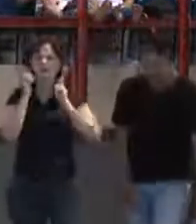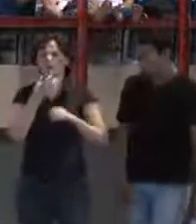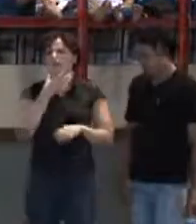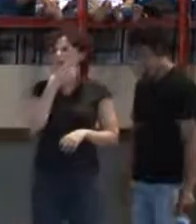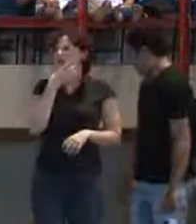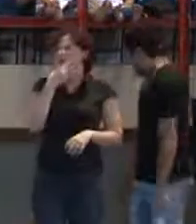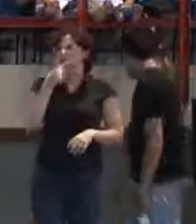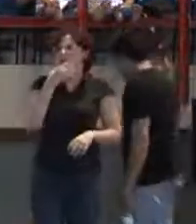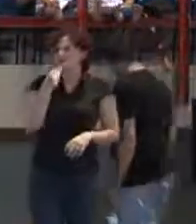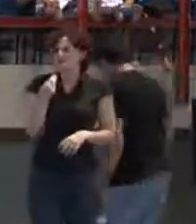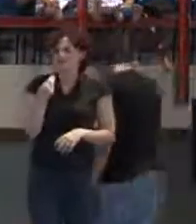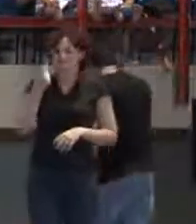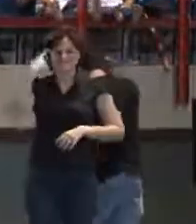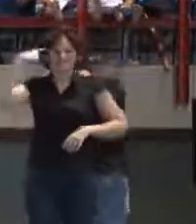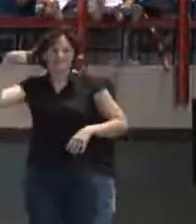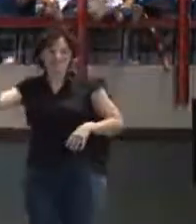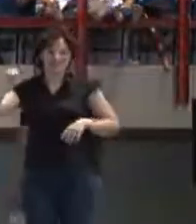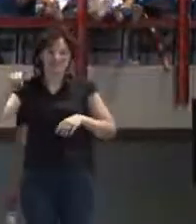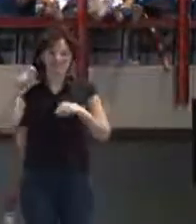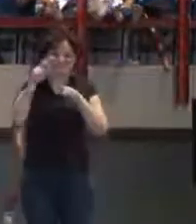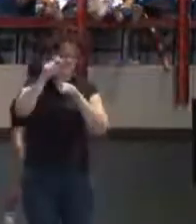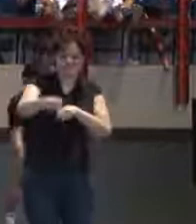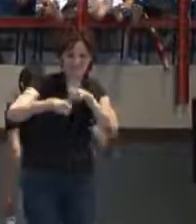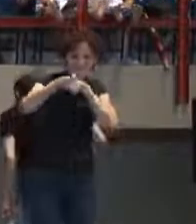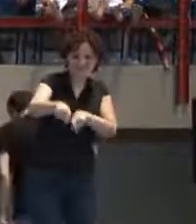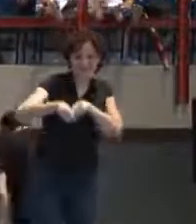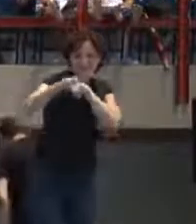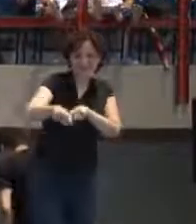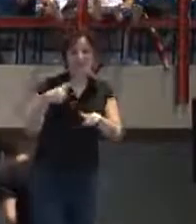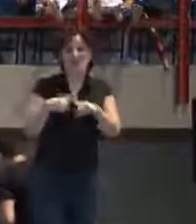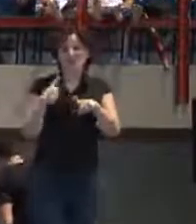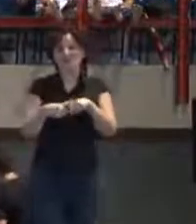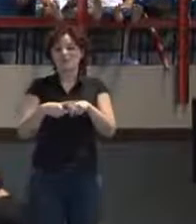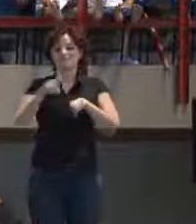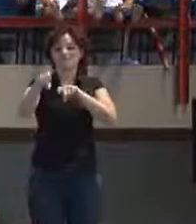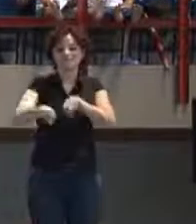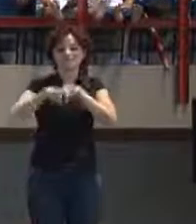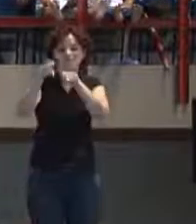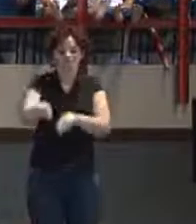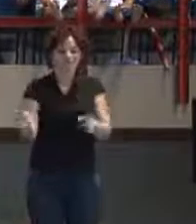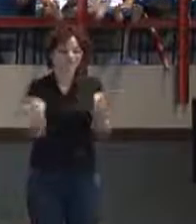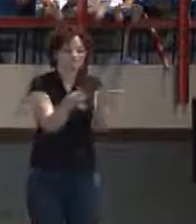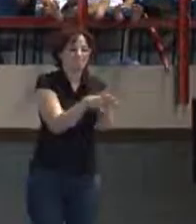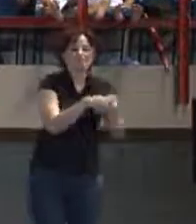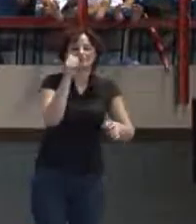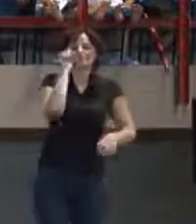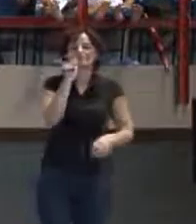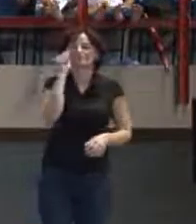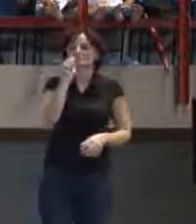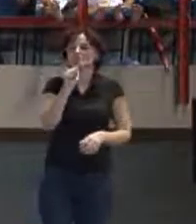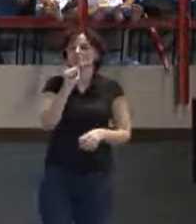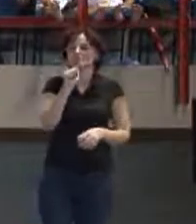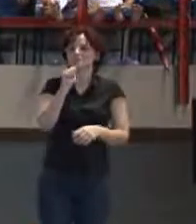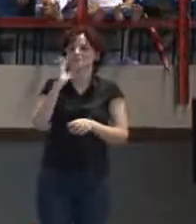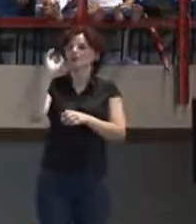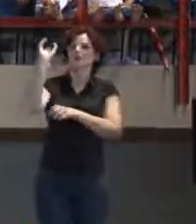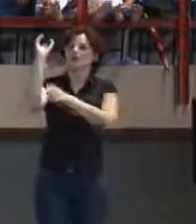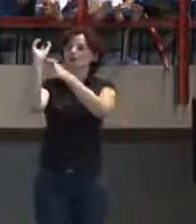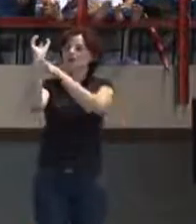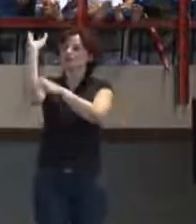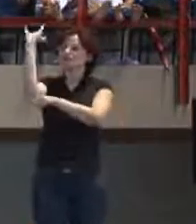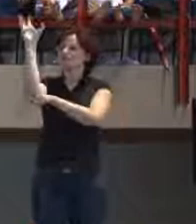trabalho feminino. Estão percebendo? Então vamos lá. O produto que eu tenho não é bom, que é o pau-brasil. A mão de obra